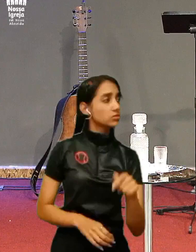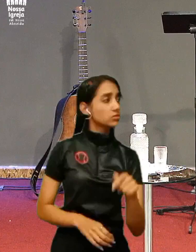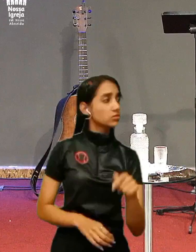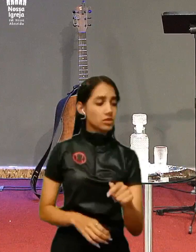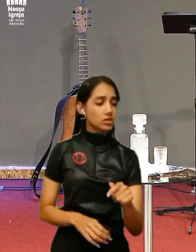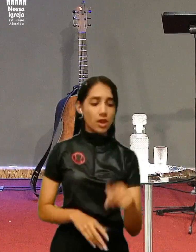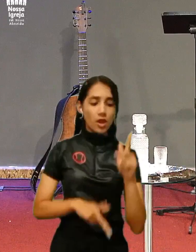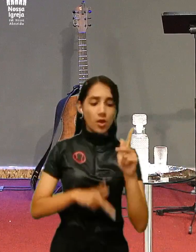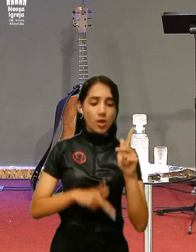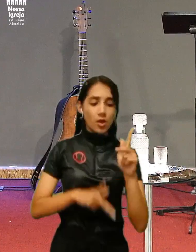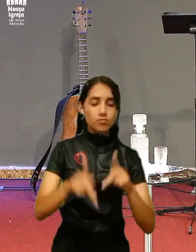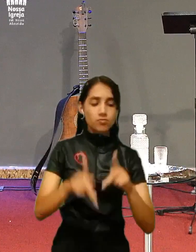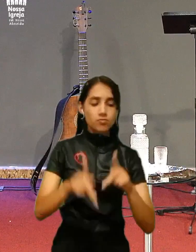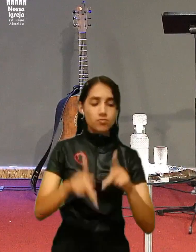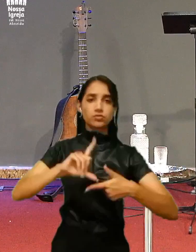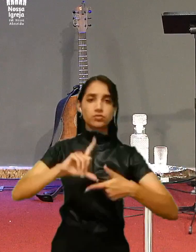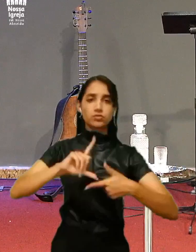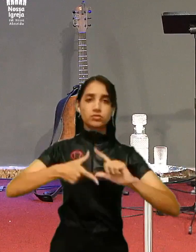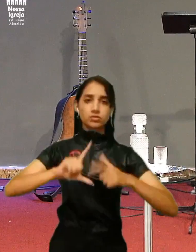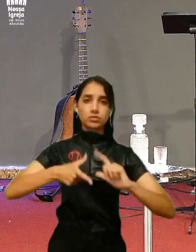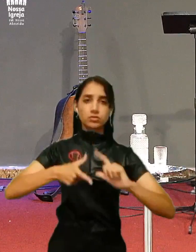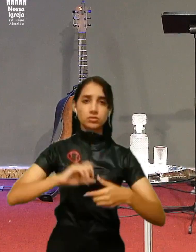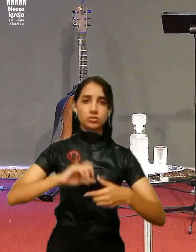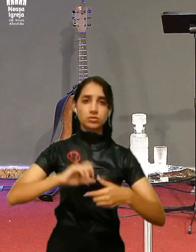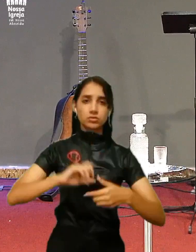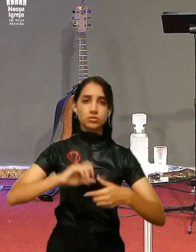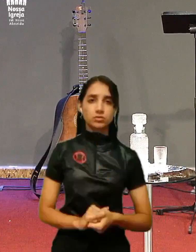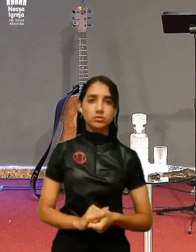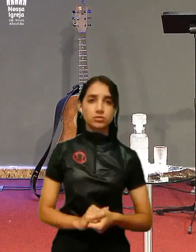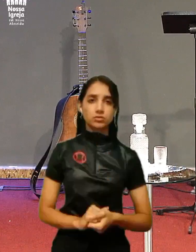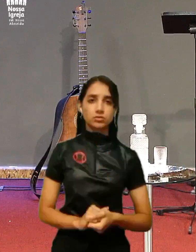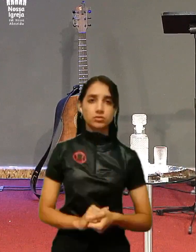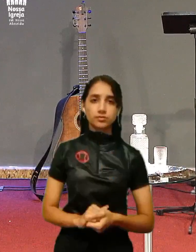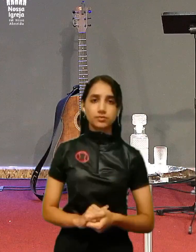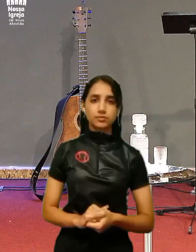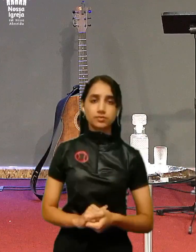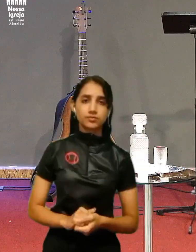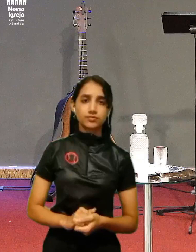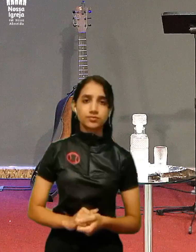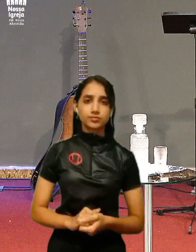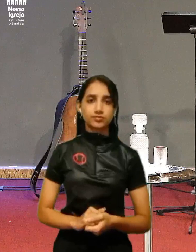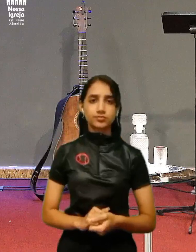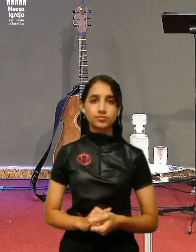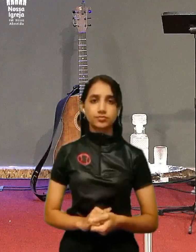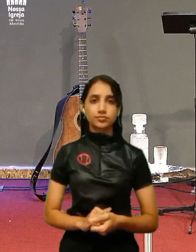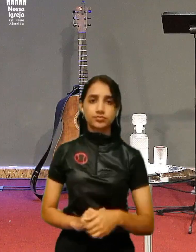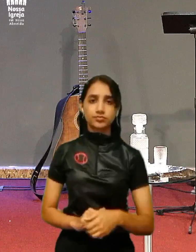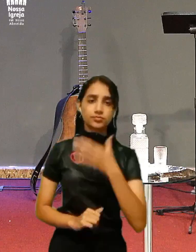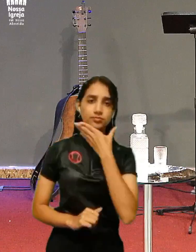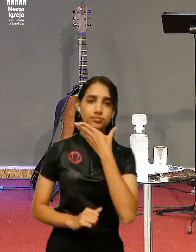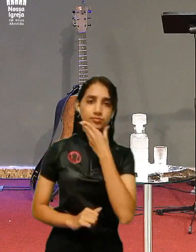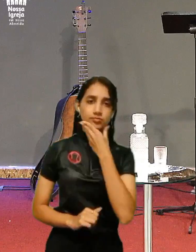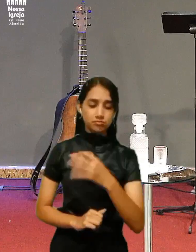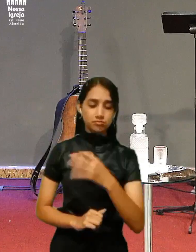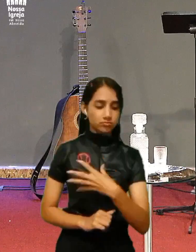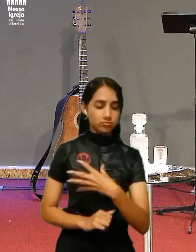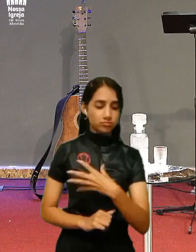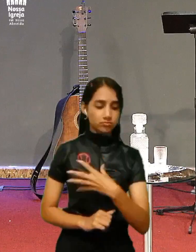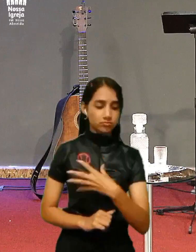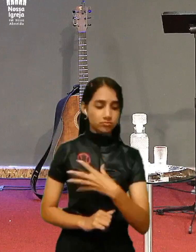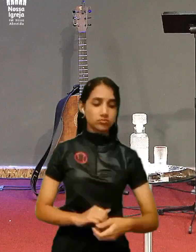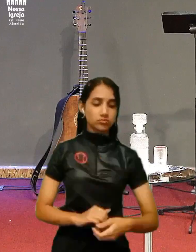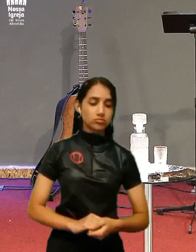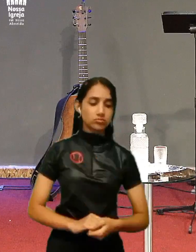de Israel. Filho do homem, que era o jeito carinhoso que Deus se referia a Ezequiel, filho do